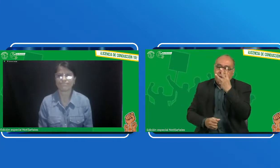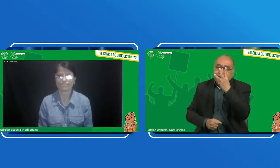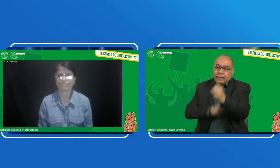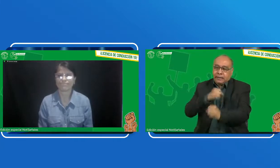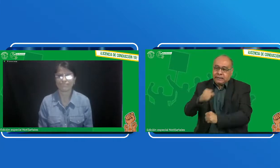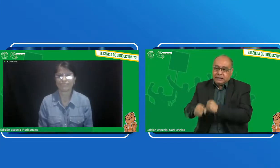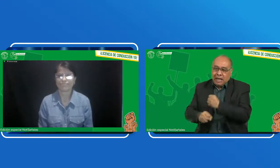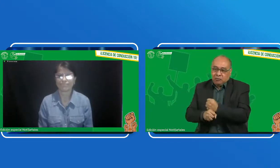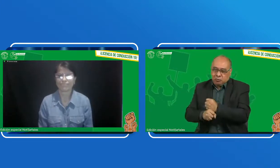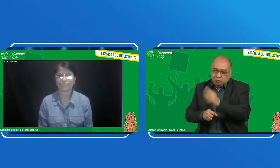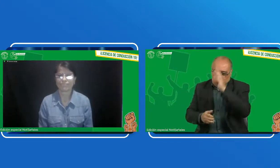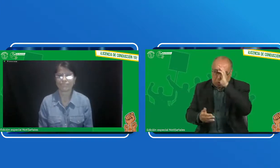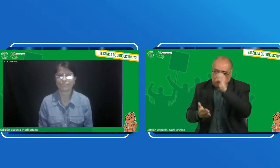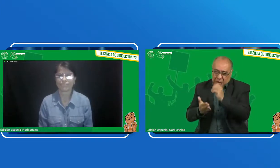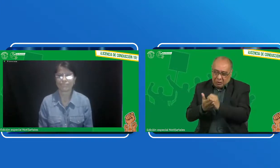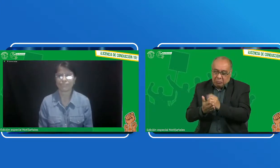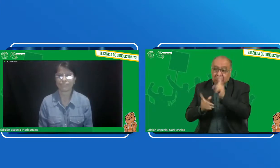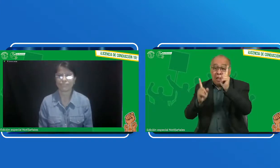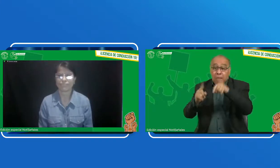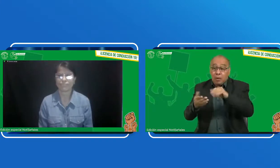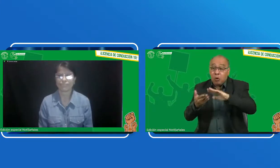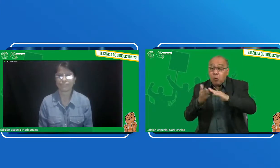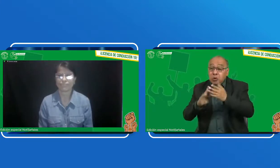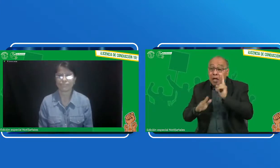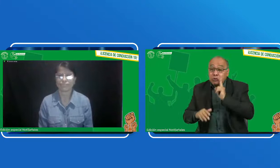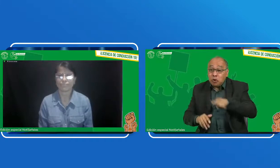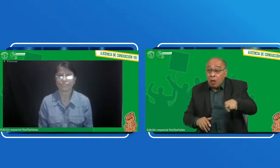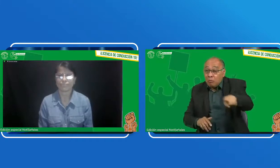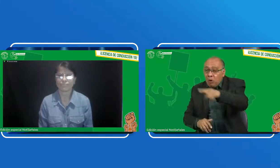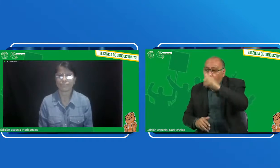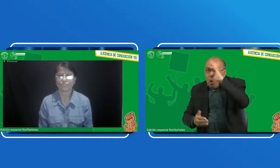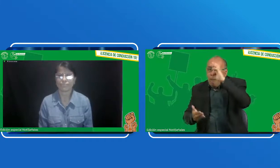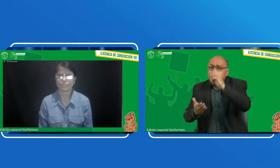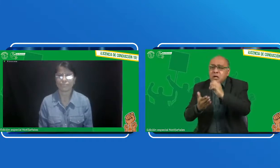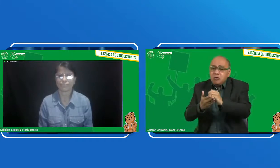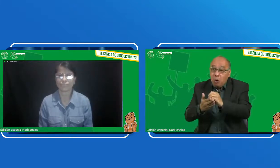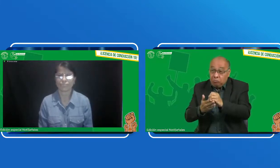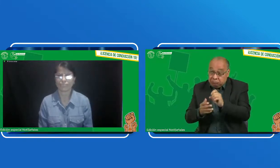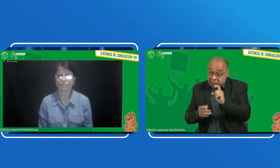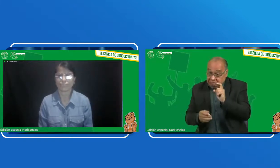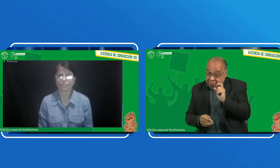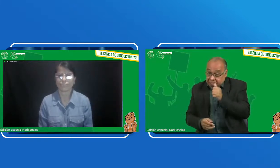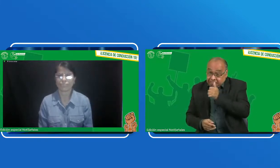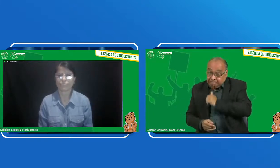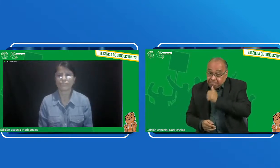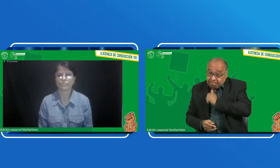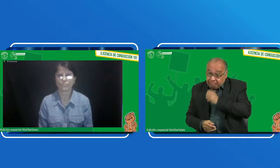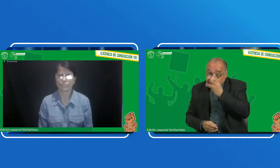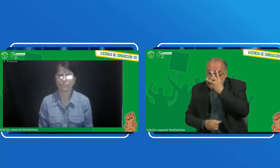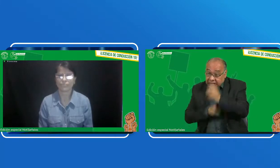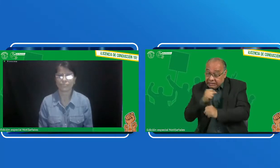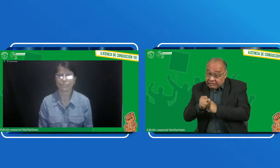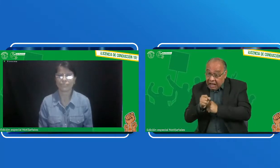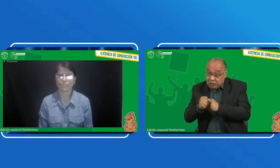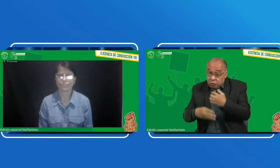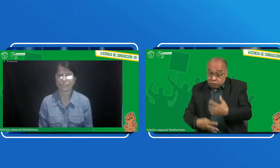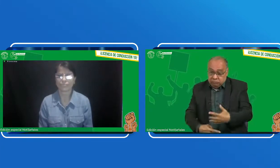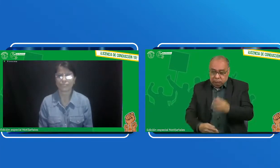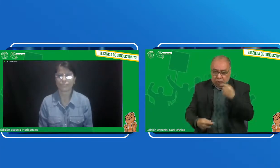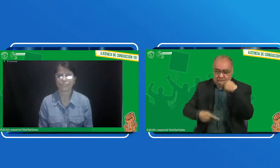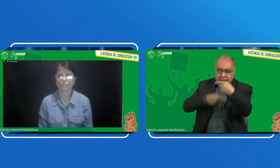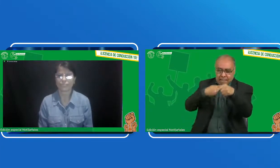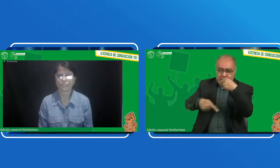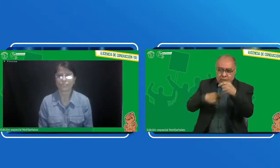Cuando se nos dice que para la licencia de transporte público hay que esperar aproximadamente unos